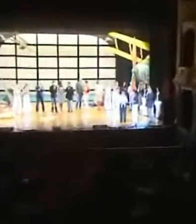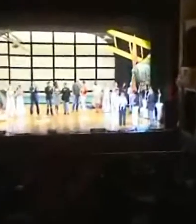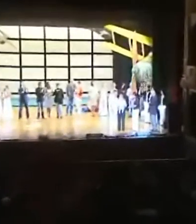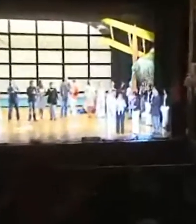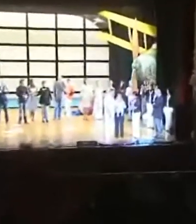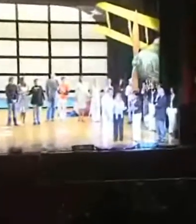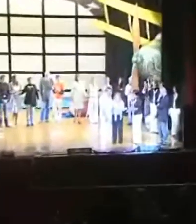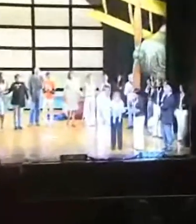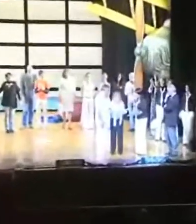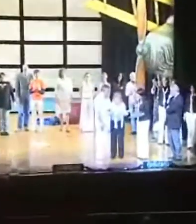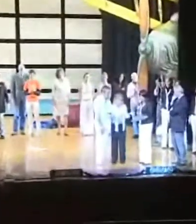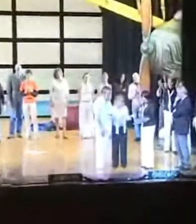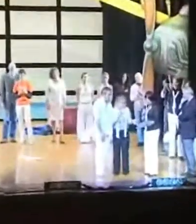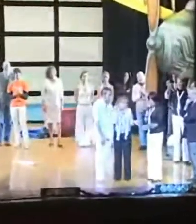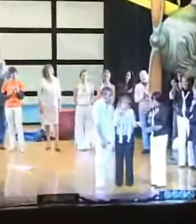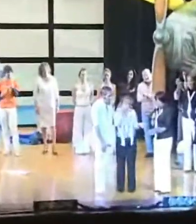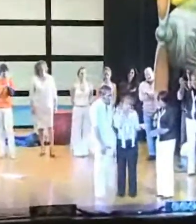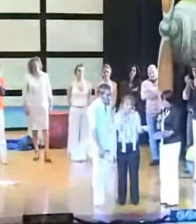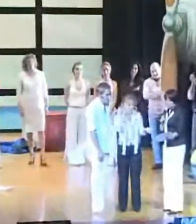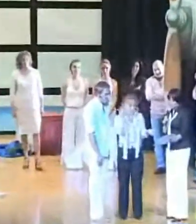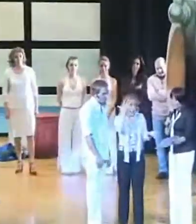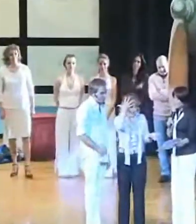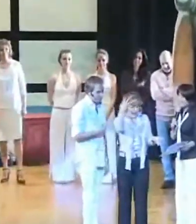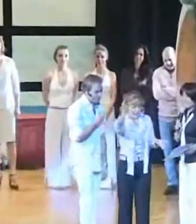Avete visto? È facile.